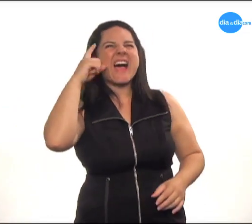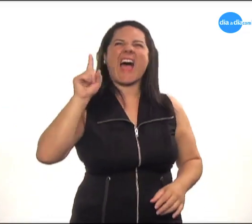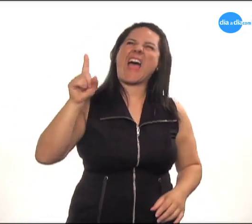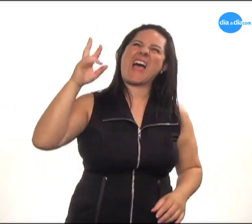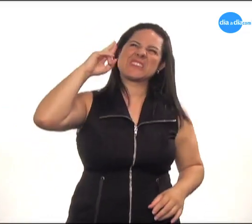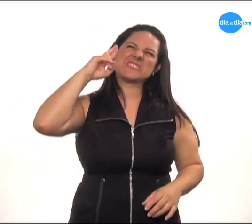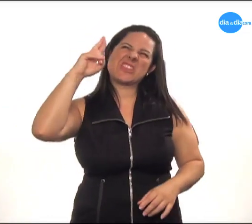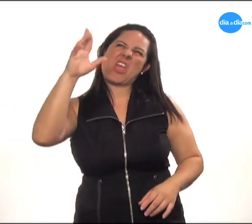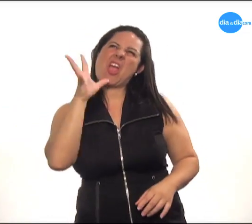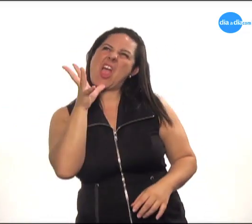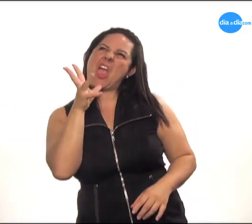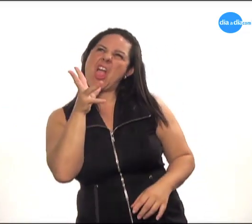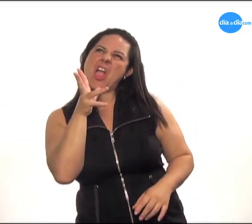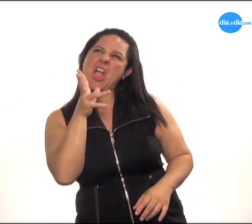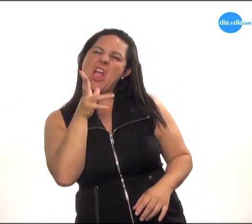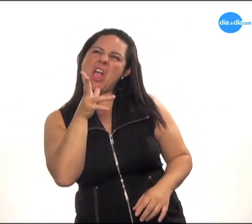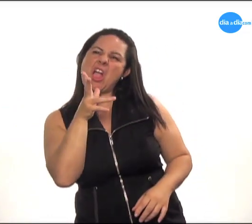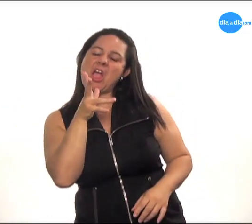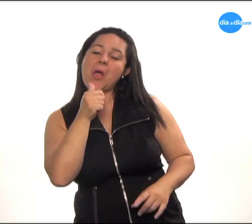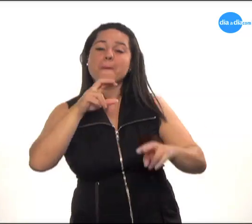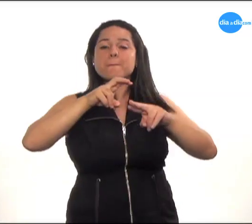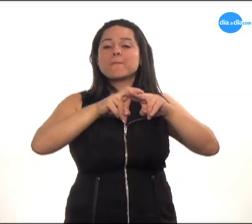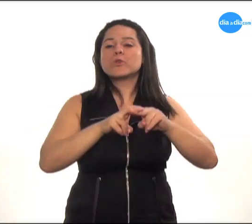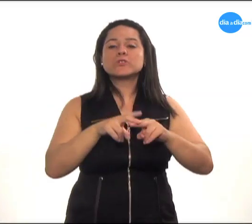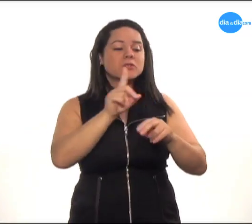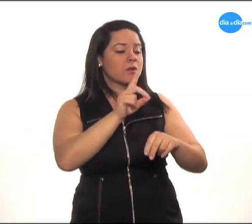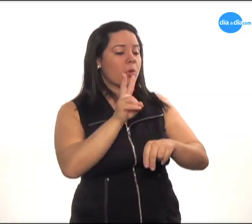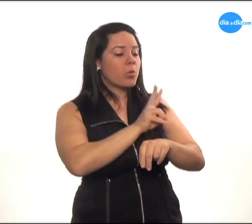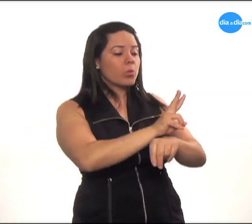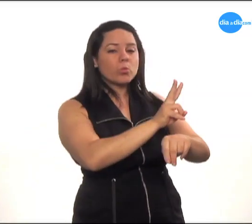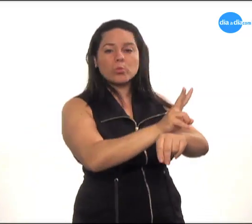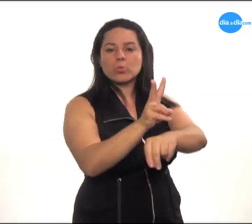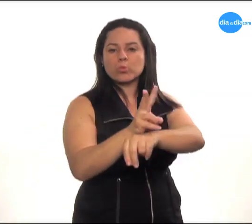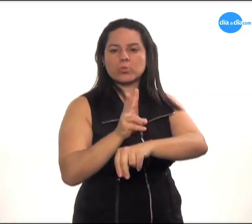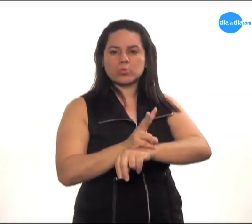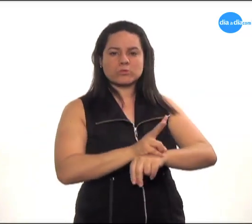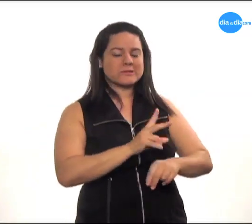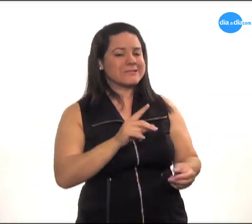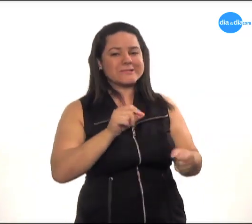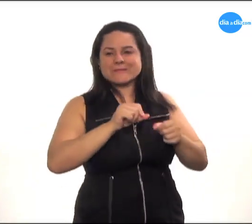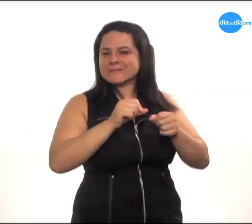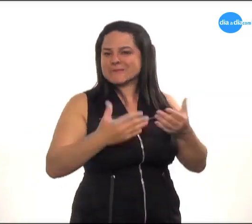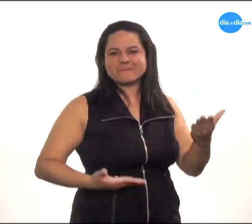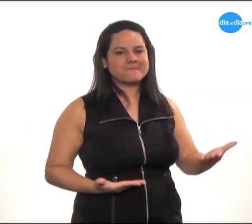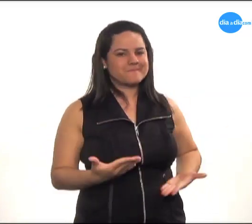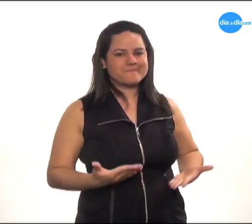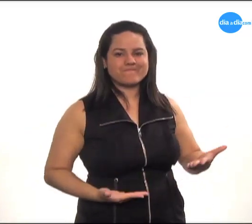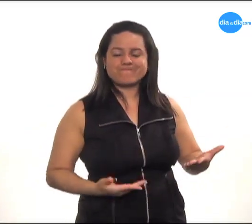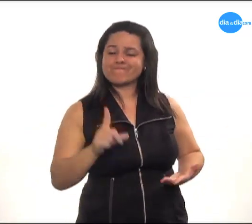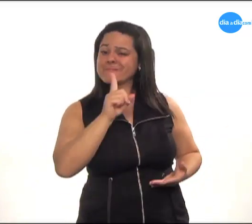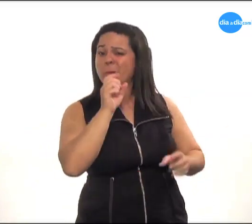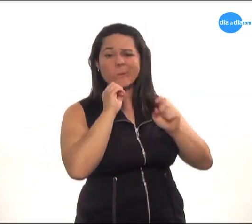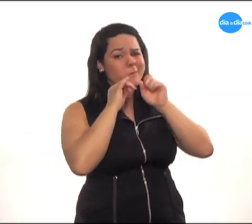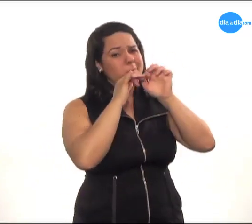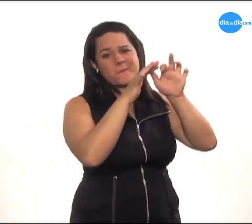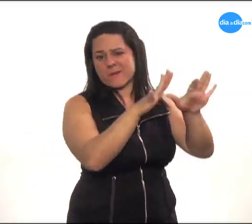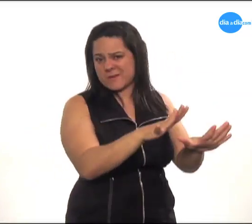demorar, por isso não cuida dos seus conservos, não serve, não é uma